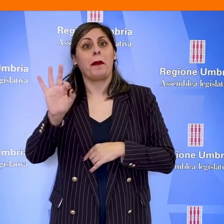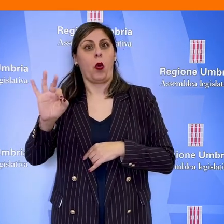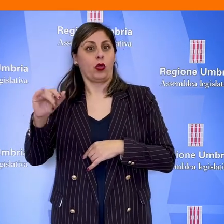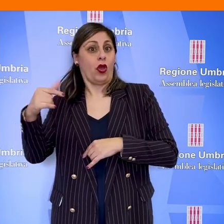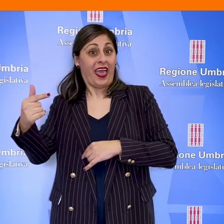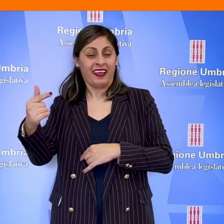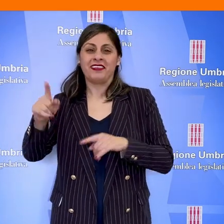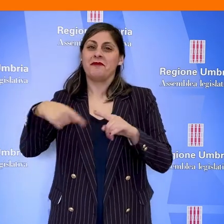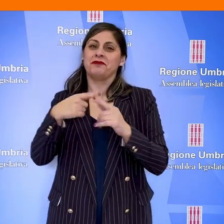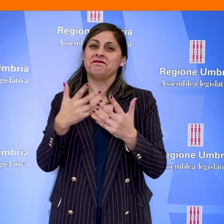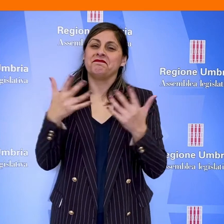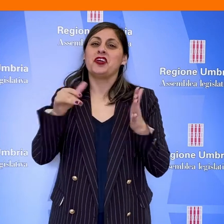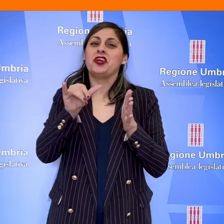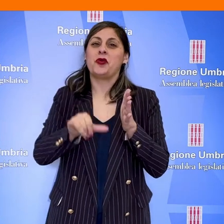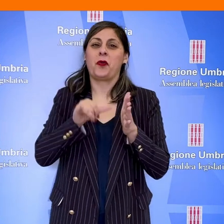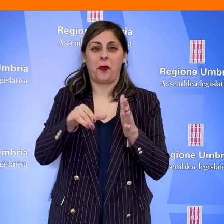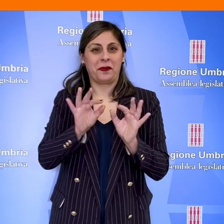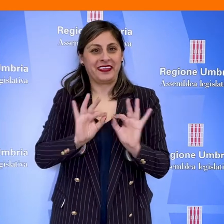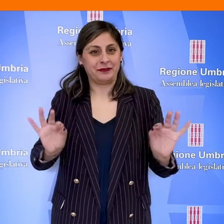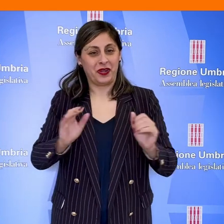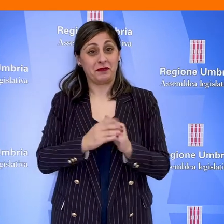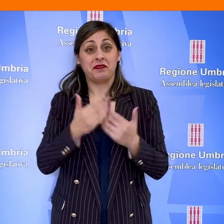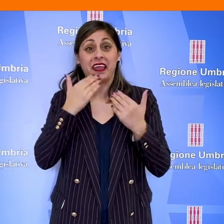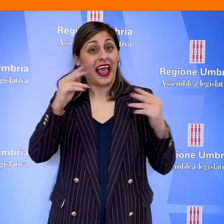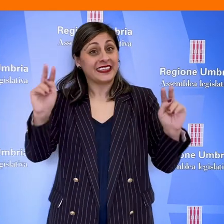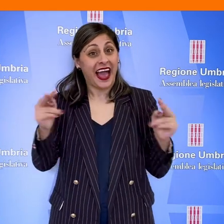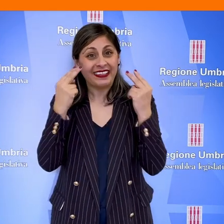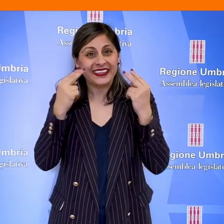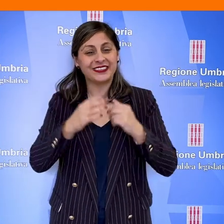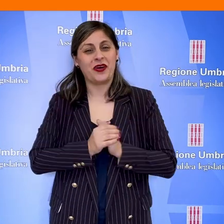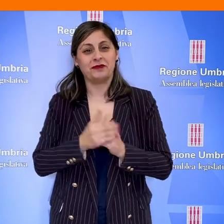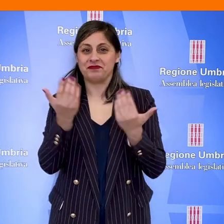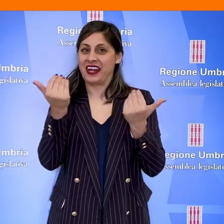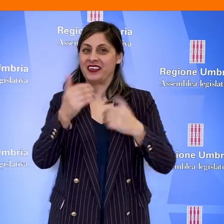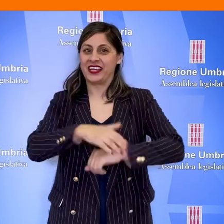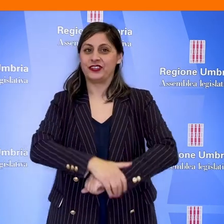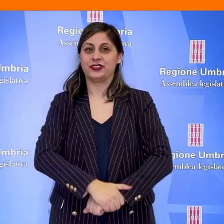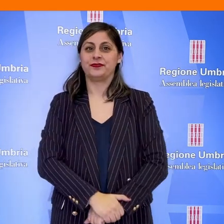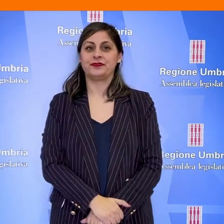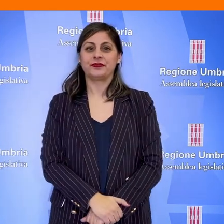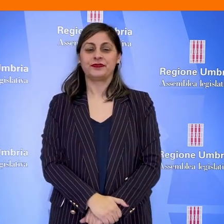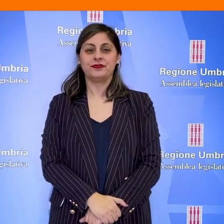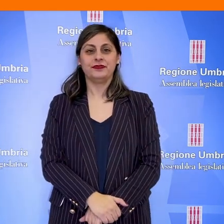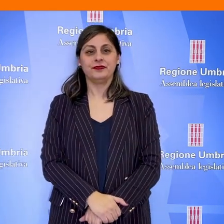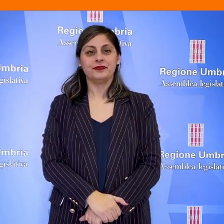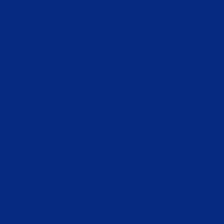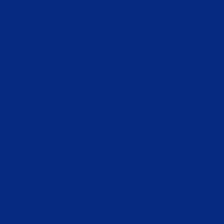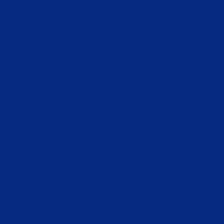consiglio.regione.umbria.it e naturalmente su YouTube. Grazie per la vostra attenzione, arrivederci.